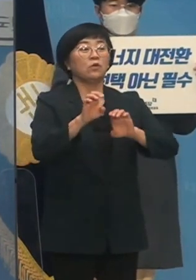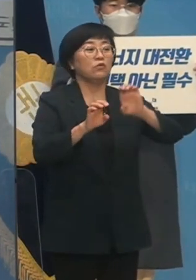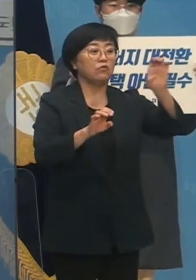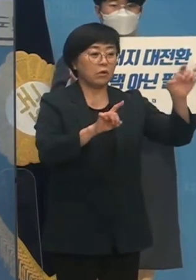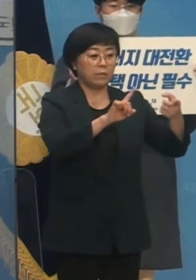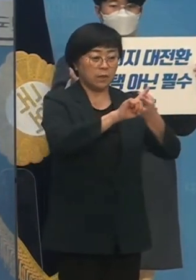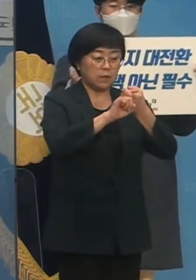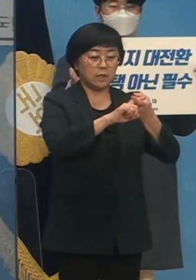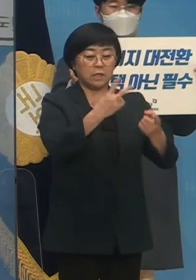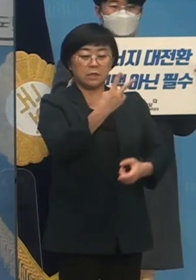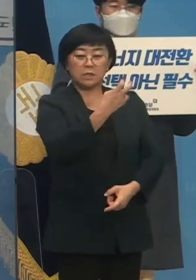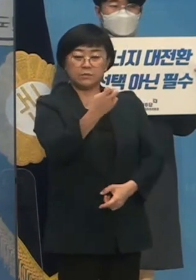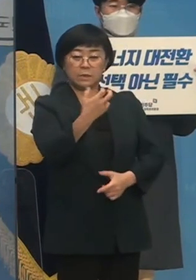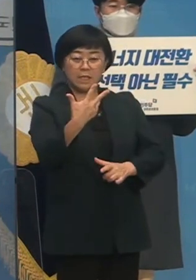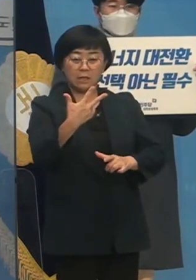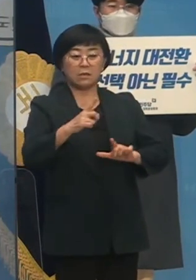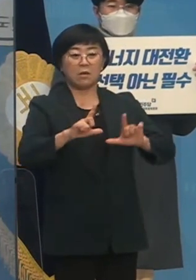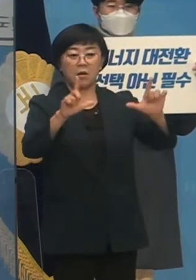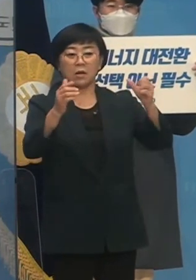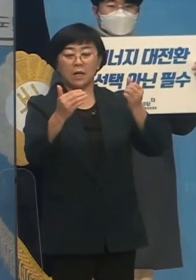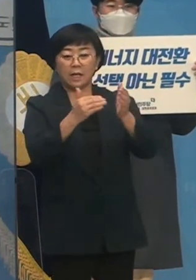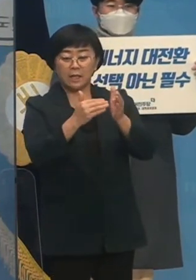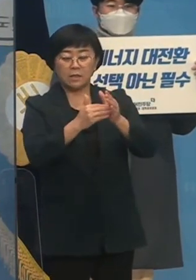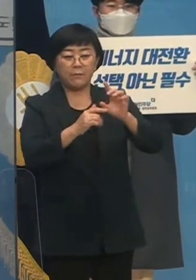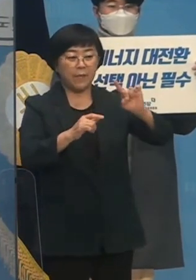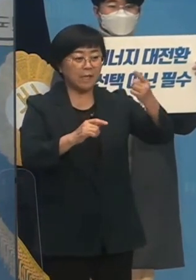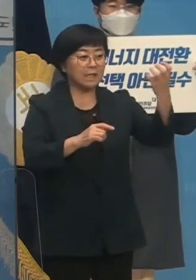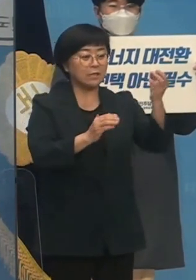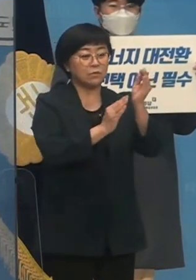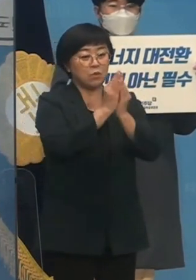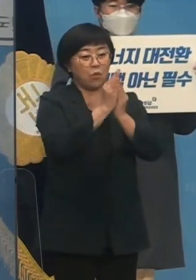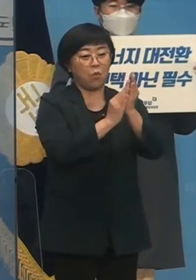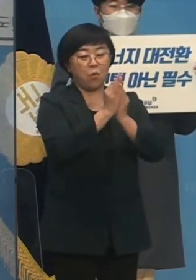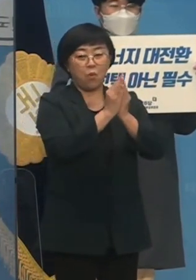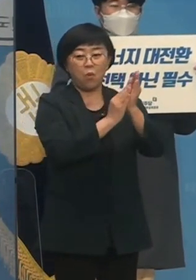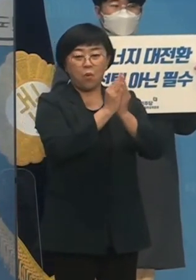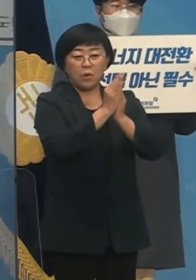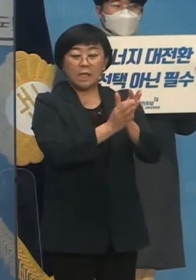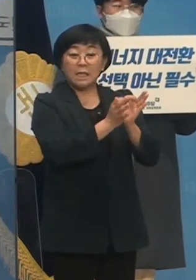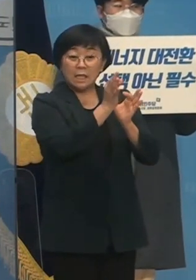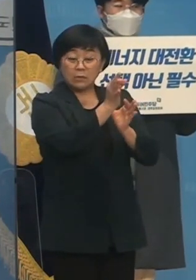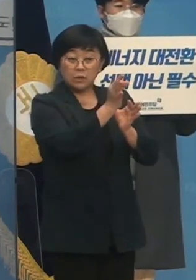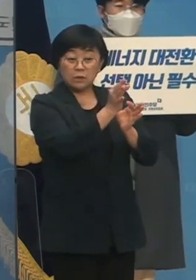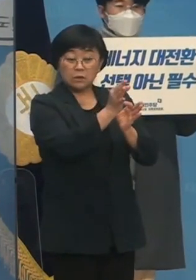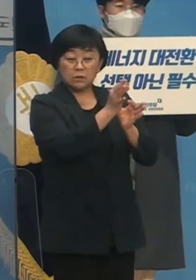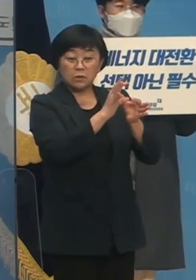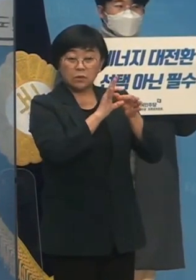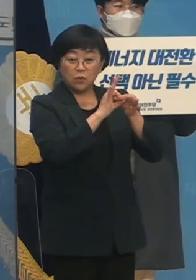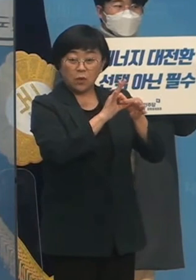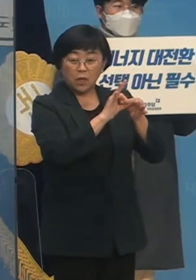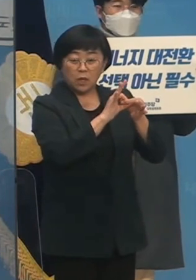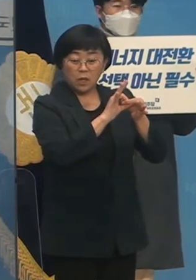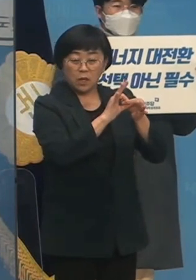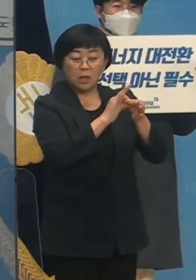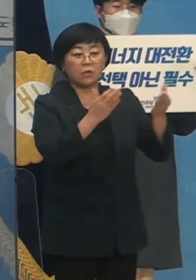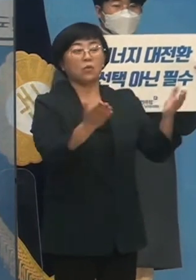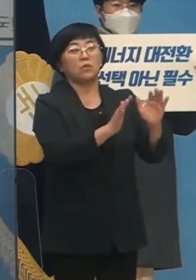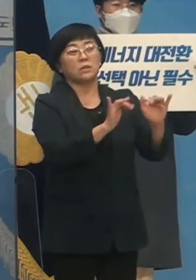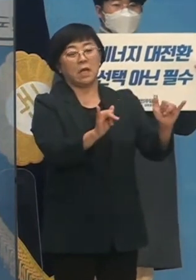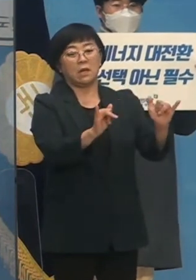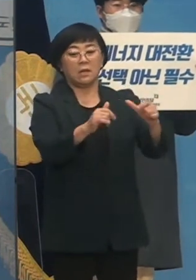유럽연합은 2027년까지 약 140조 원 규모의 정의로운 전환 기금을 통해 전환에 따른